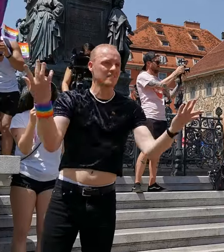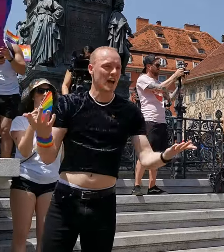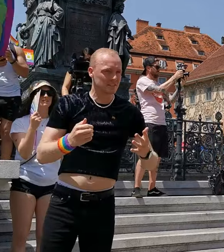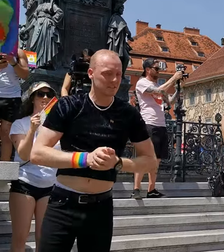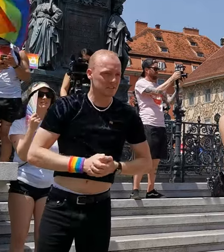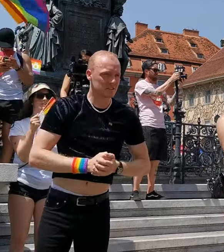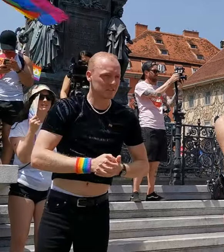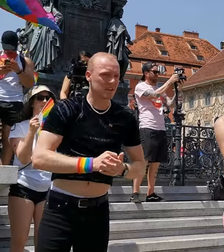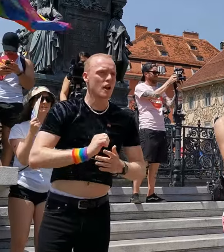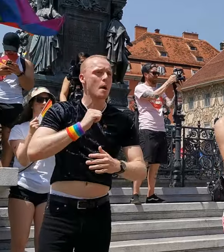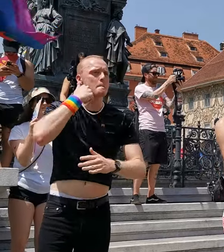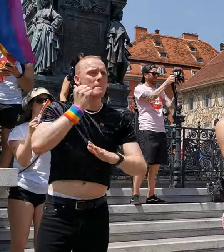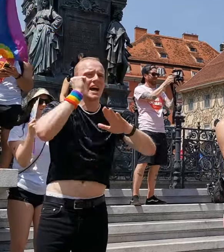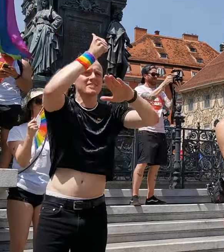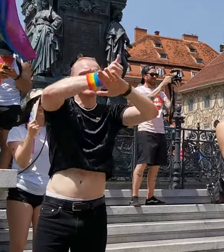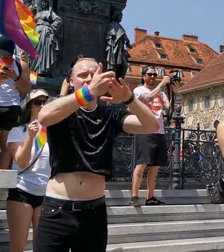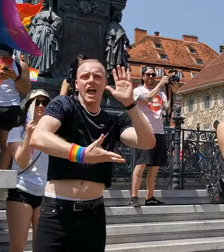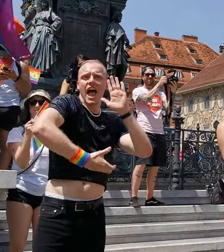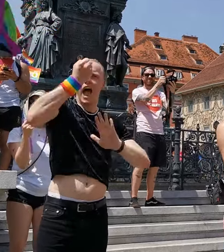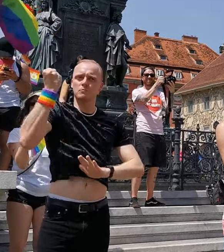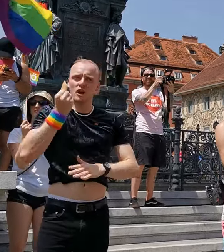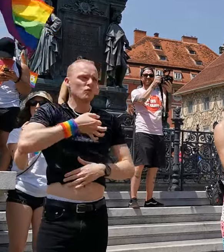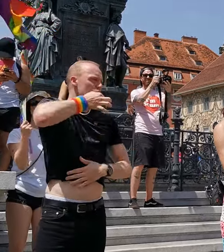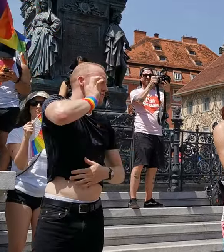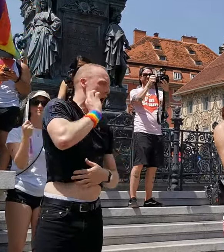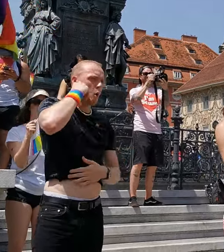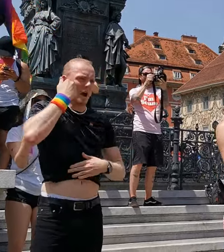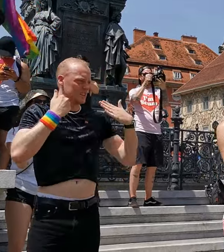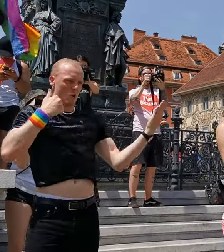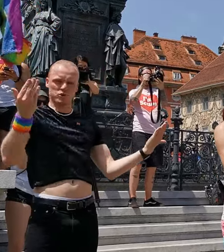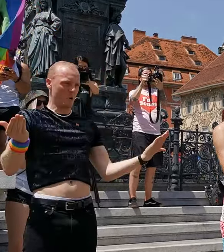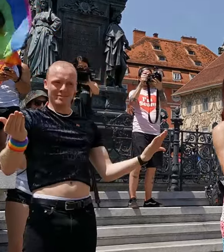Abschaffung des Patriarchats und der heteronormativen Geschlechterbinarität.